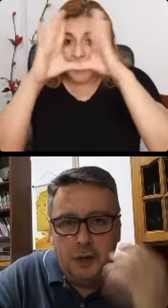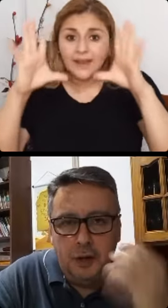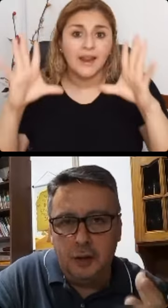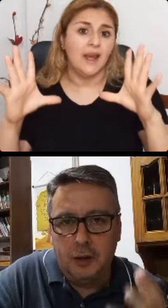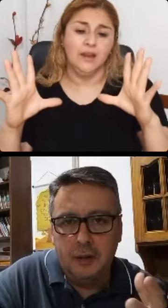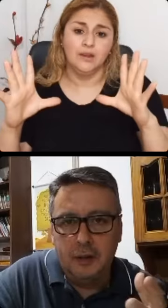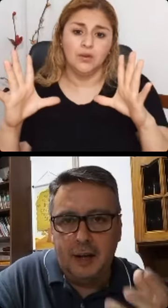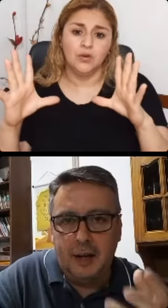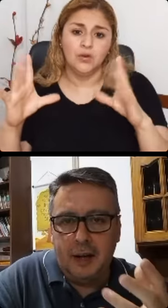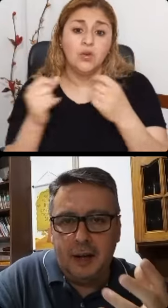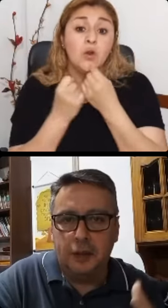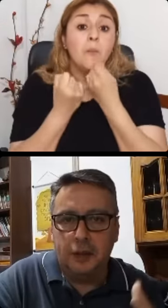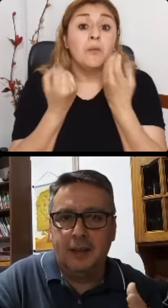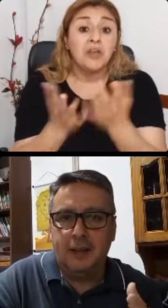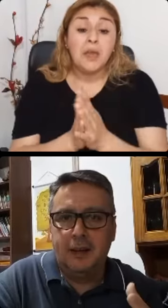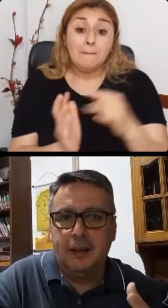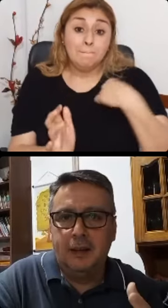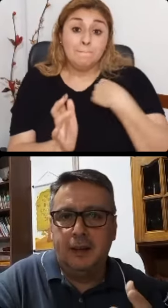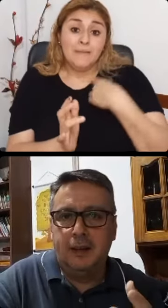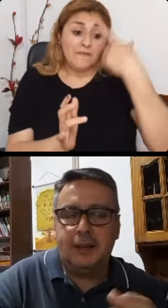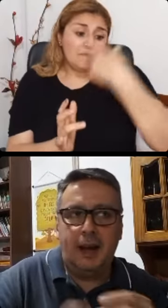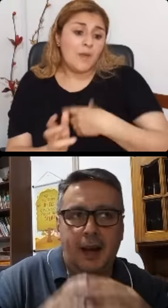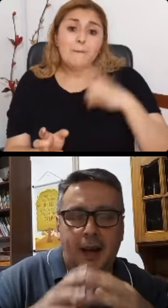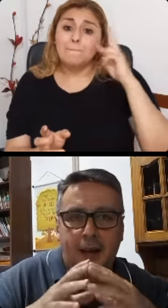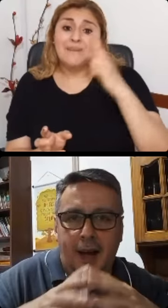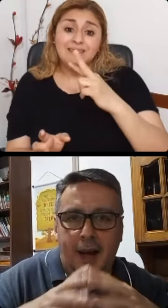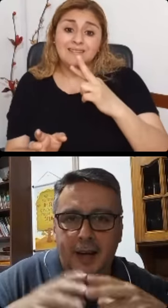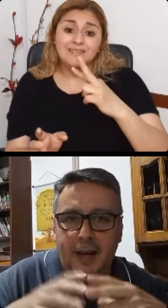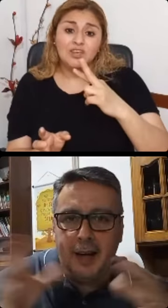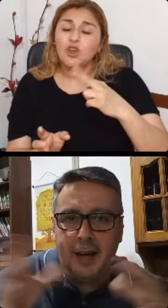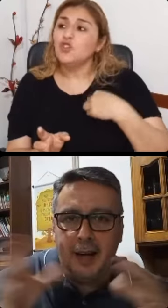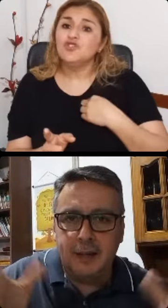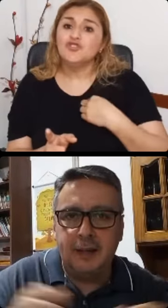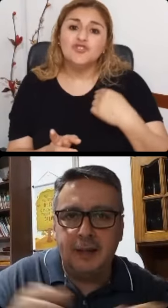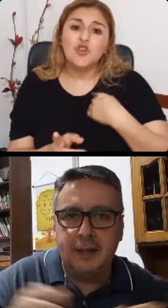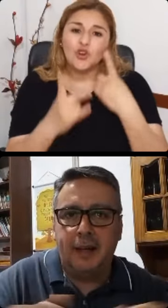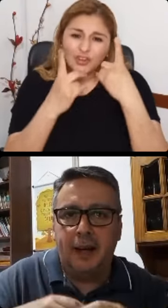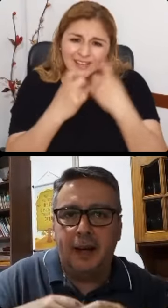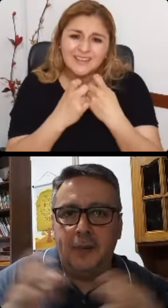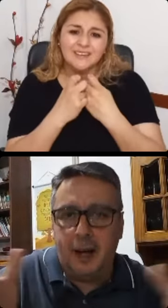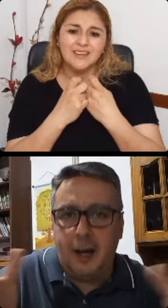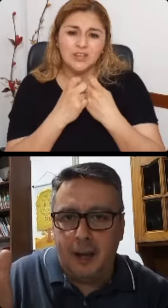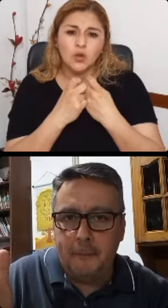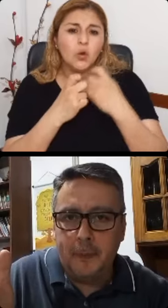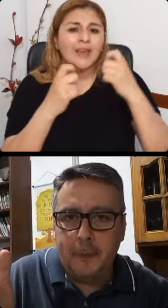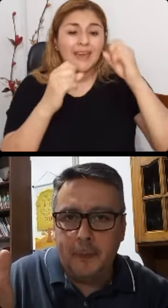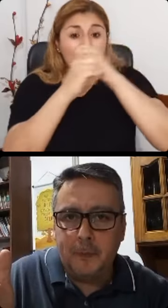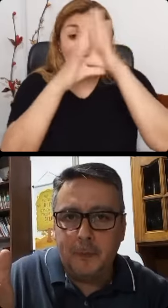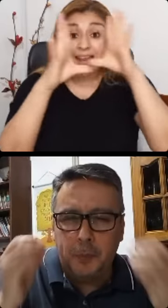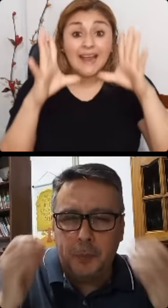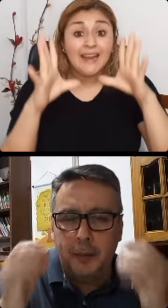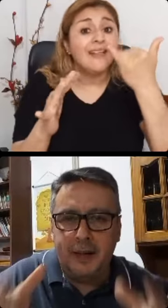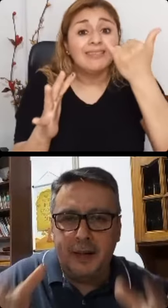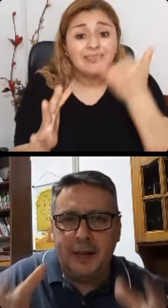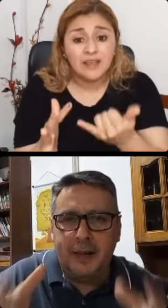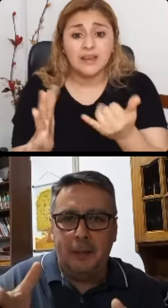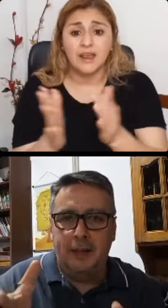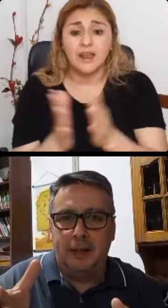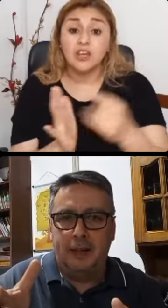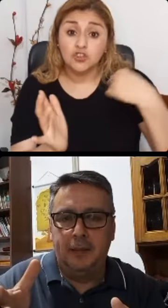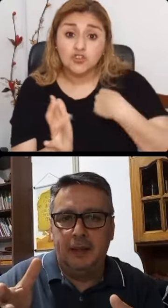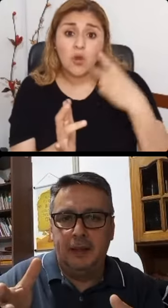visión de las cosas sea aclarada sea clarificada que yo pueda ver